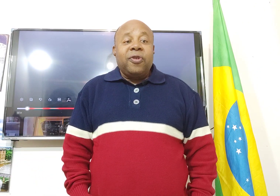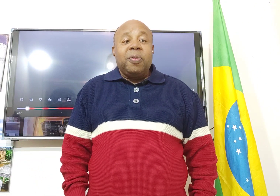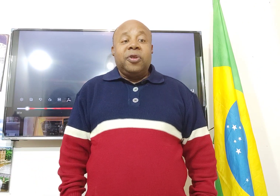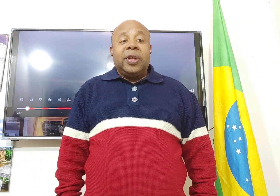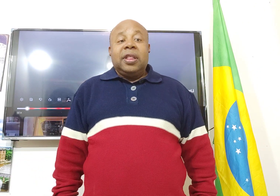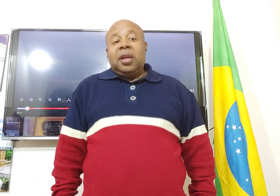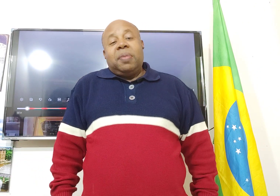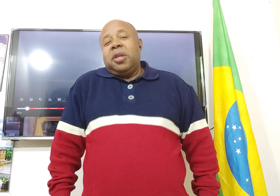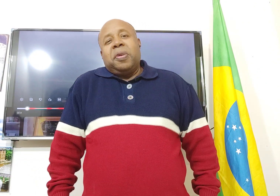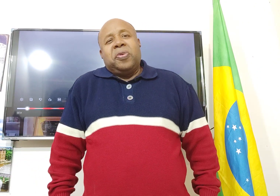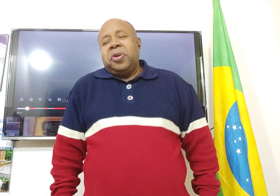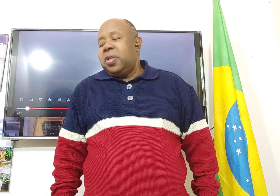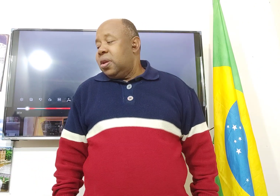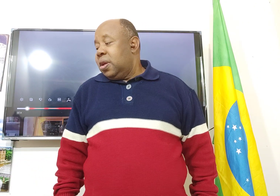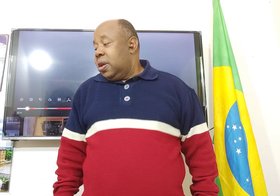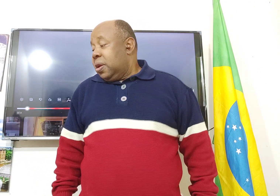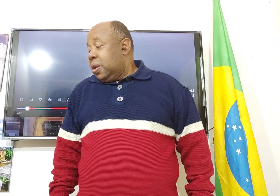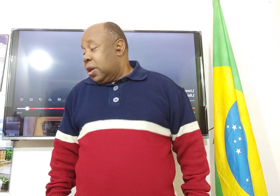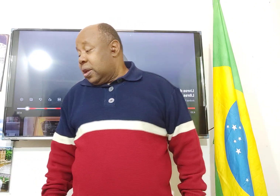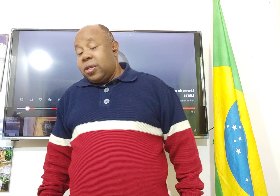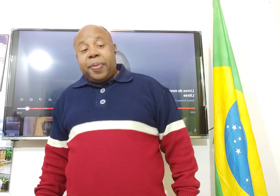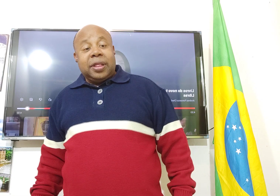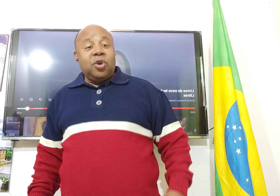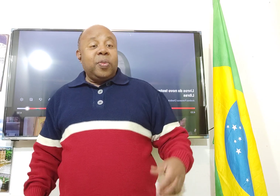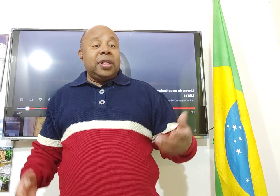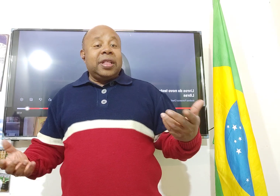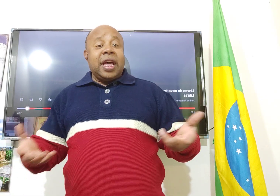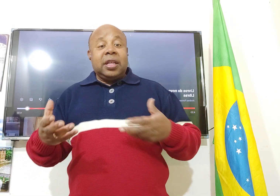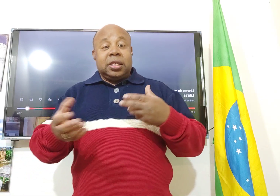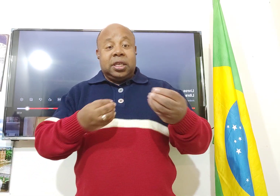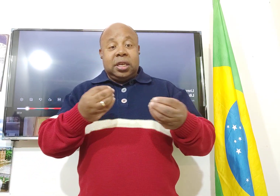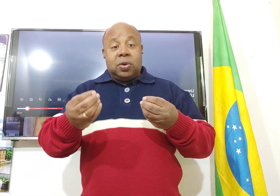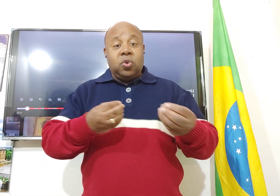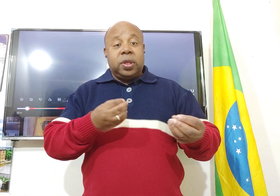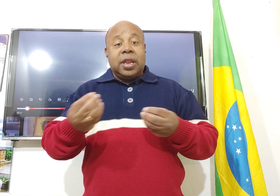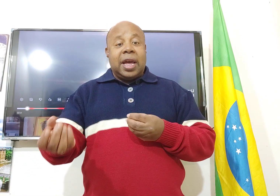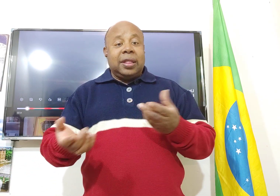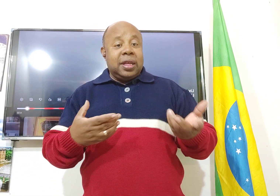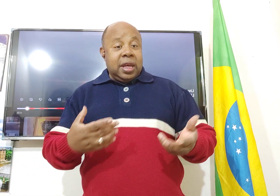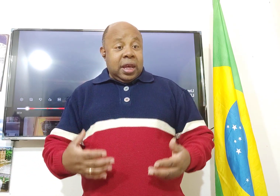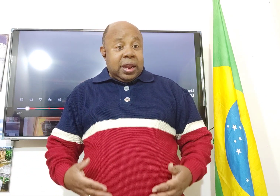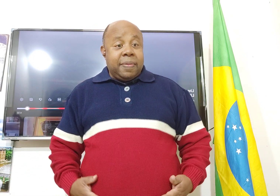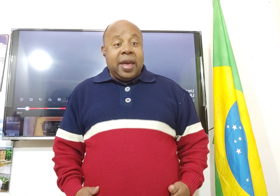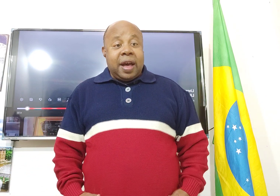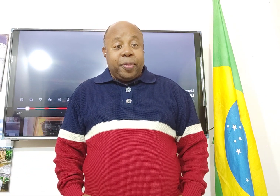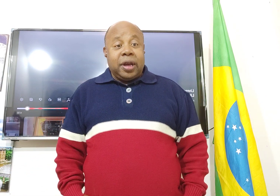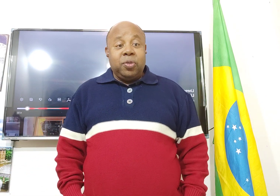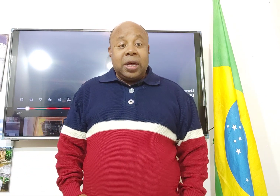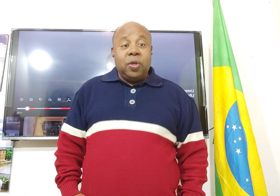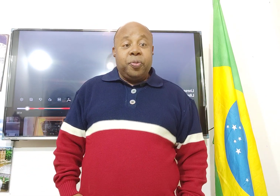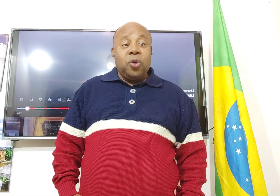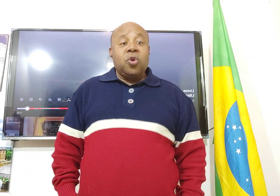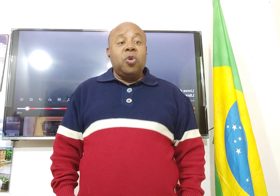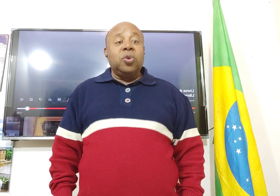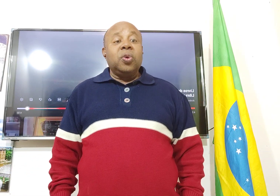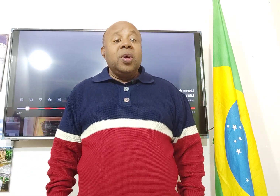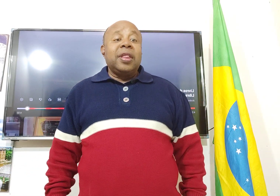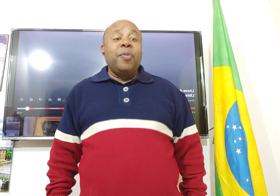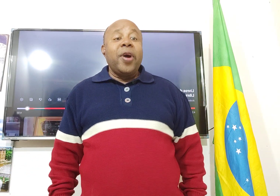forma de fazer, que é a mesma coisa, que só passei algumas ideias que alguns sinais na minha época mudaram um pouco, como